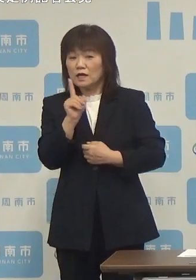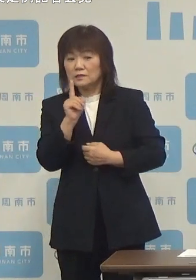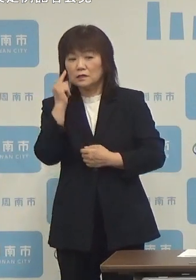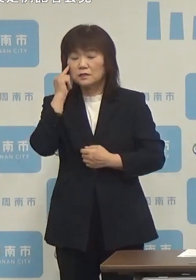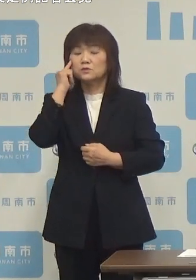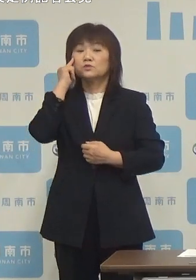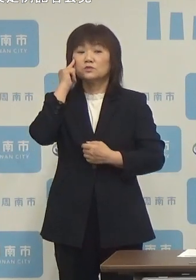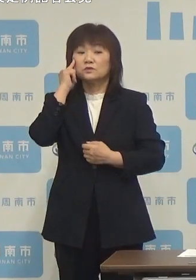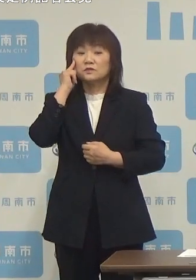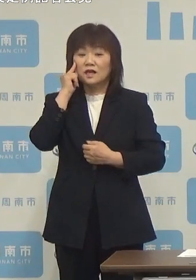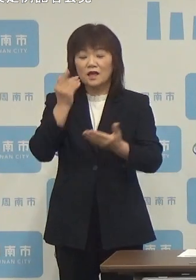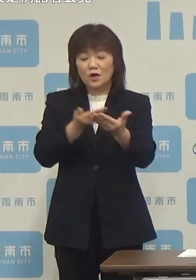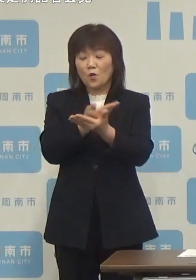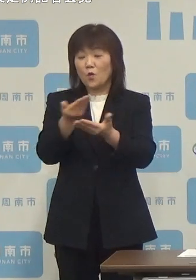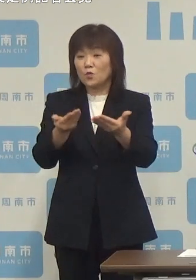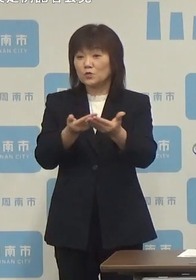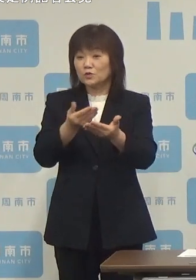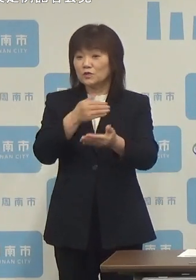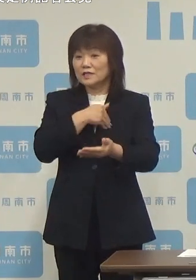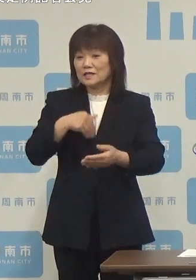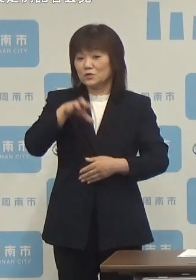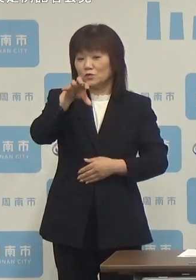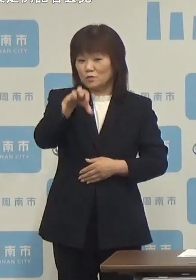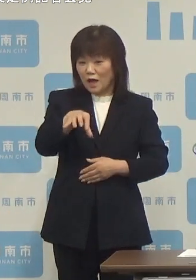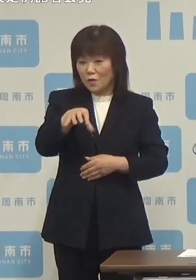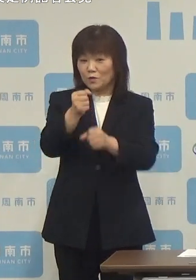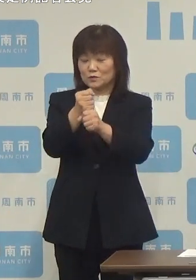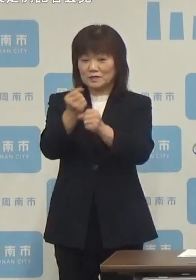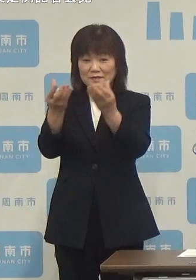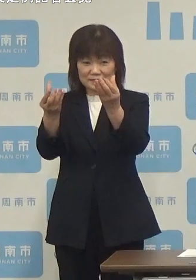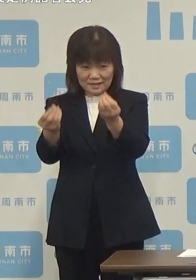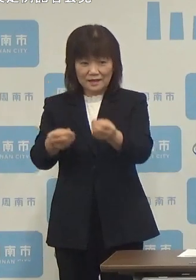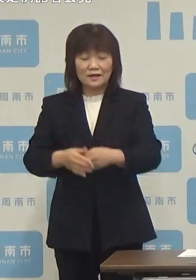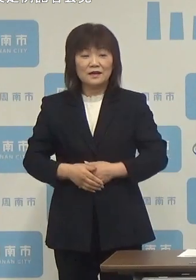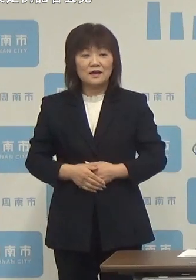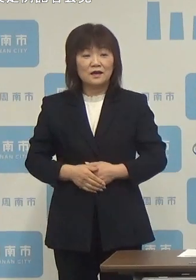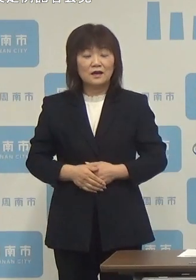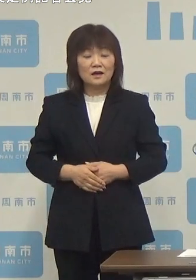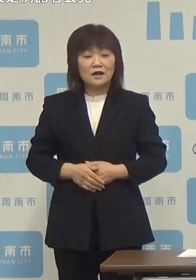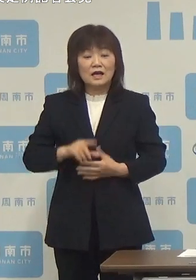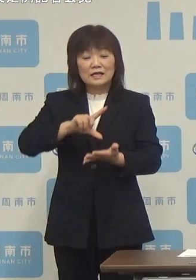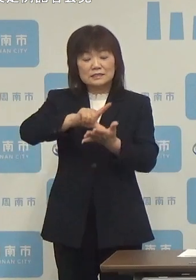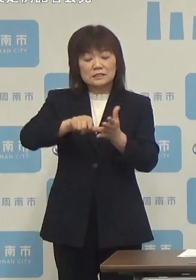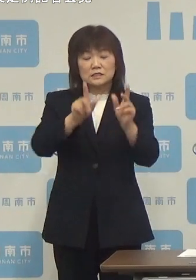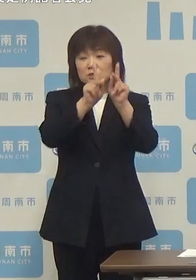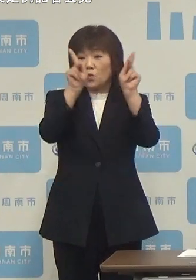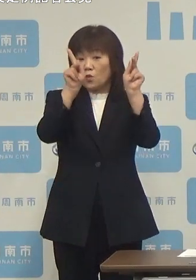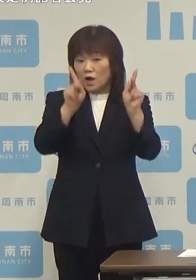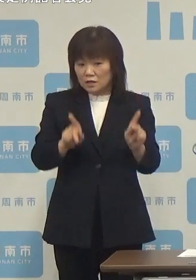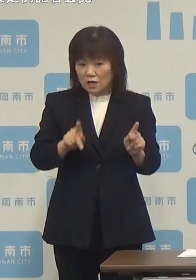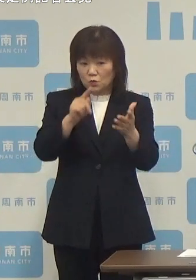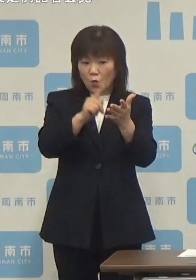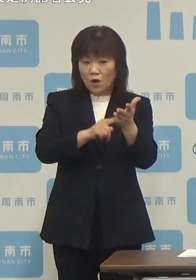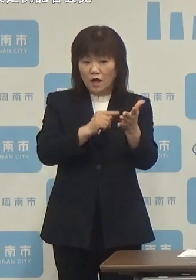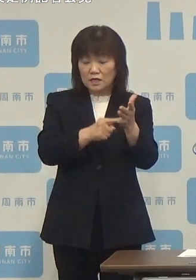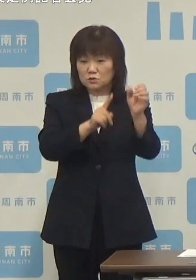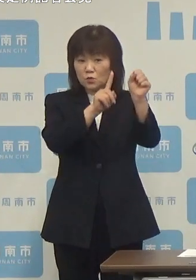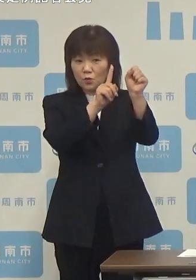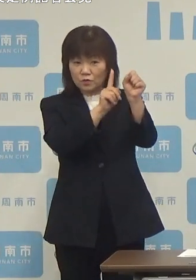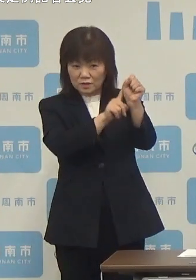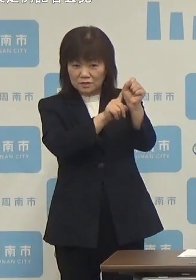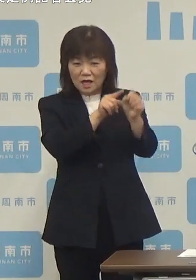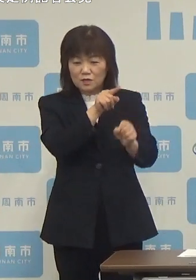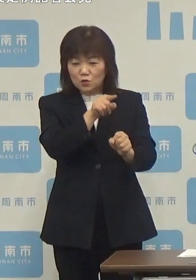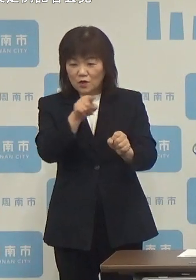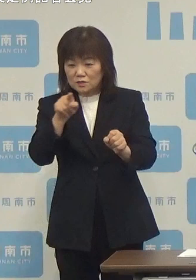築き合い交流できる場といたしました。本市の地域課題の解決へ向け、それぞ